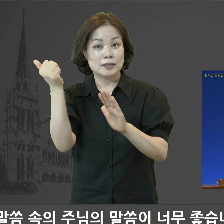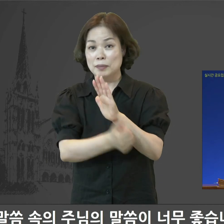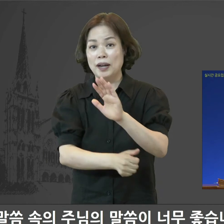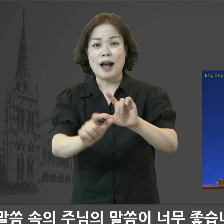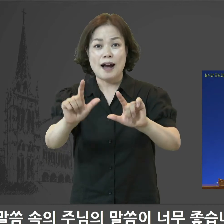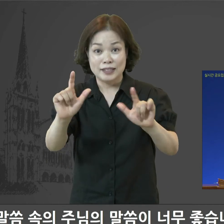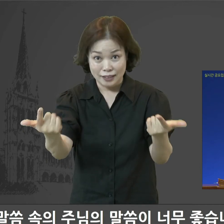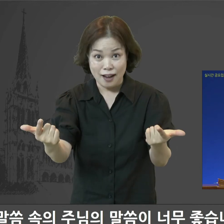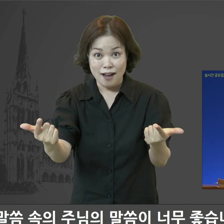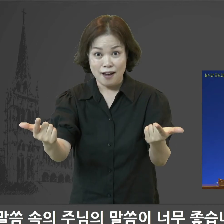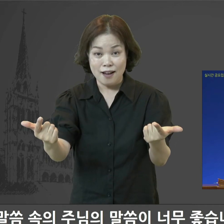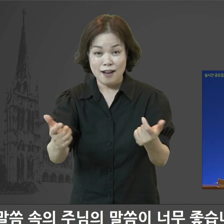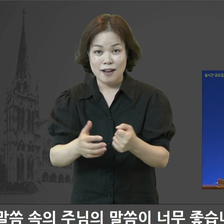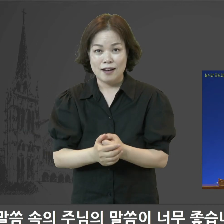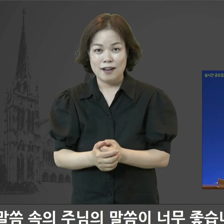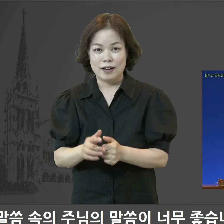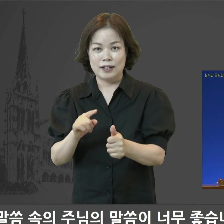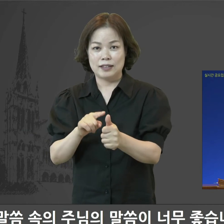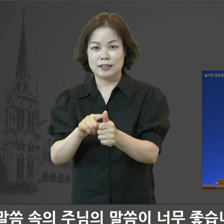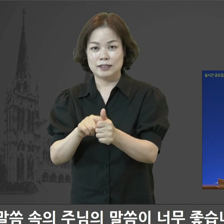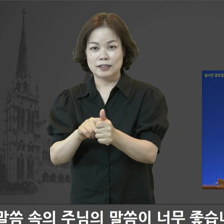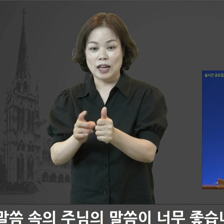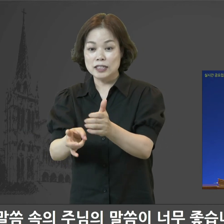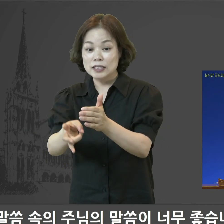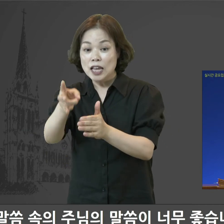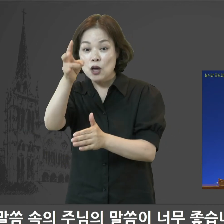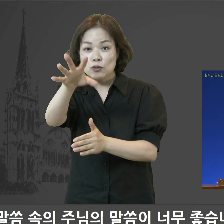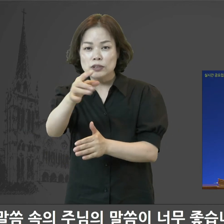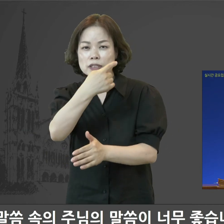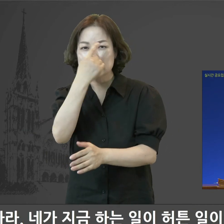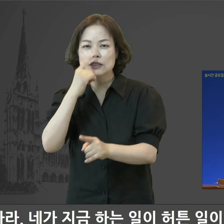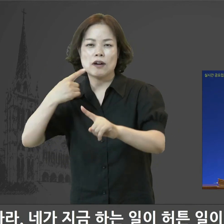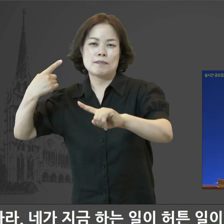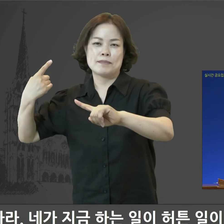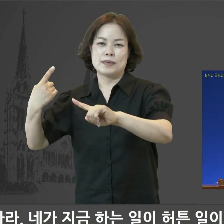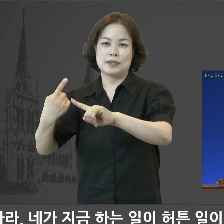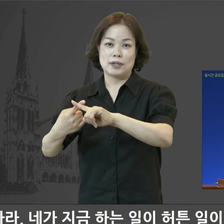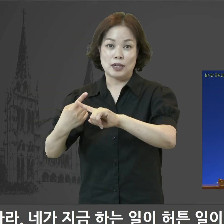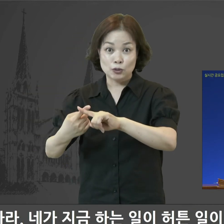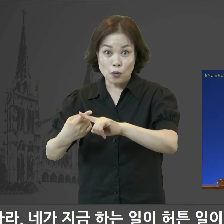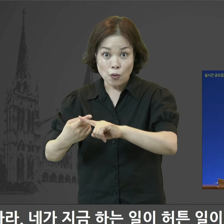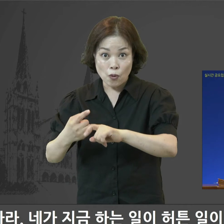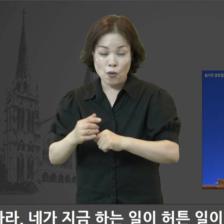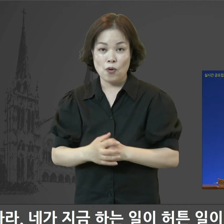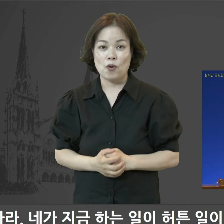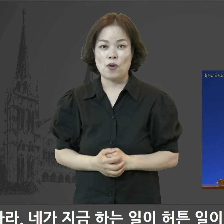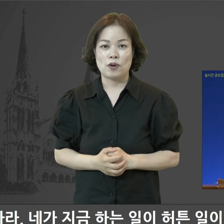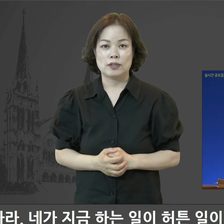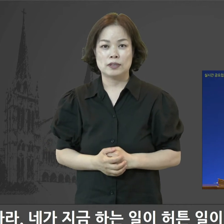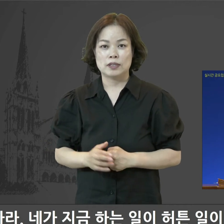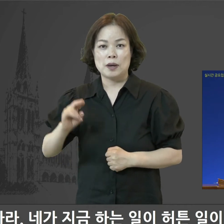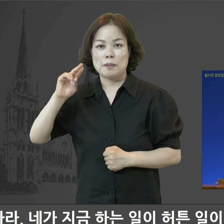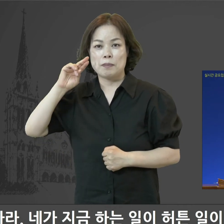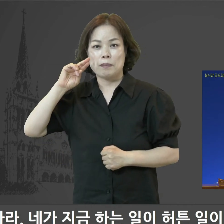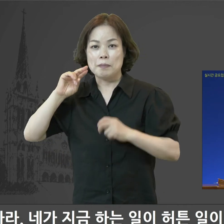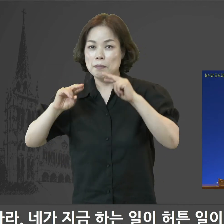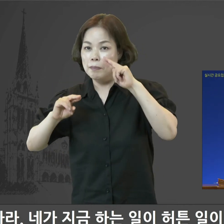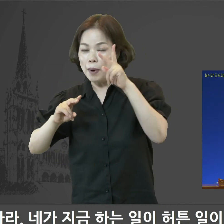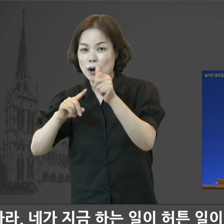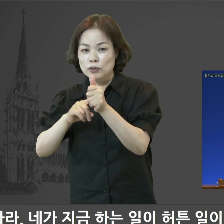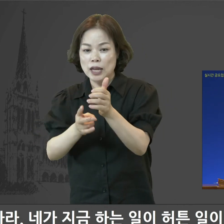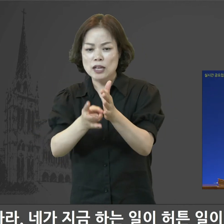아니다. 네가 예루살렘에서 나를 증언한 것처럼. 그러니까 바울은 예루살렘에